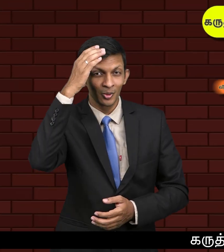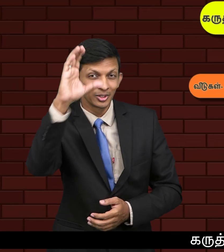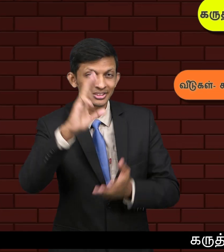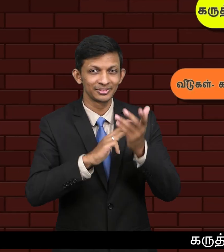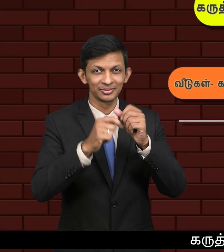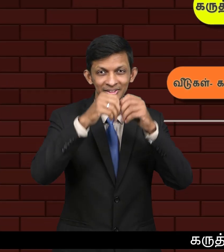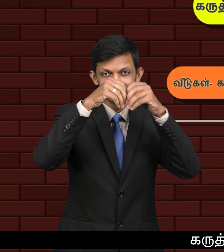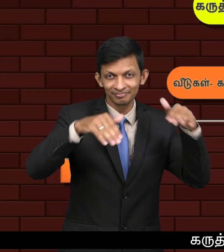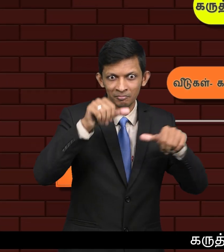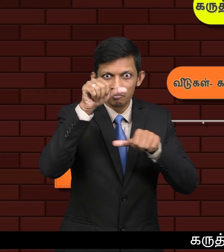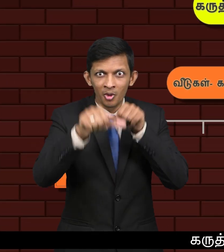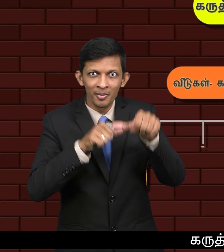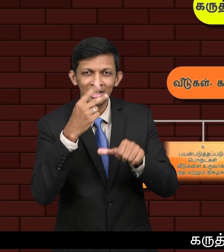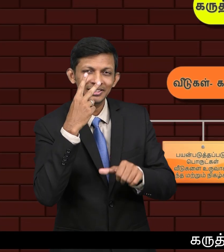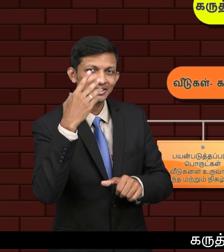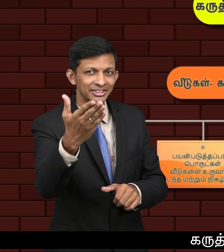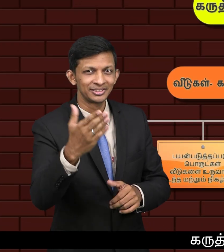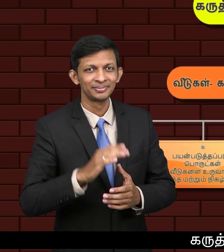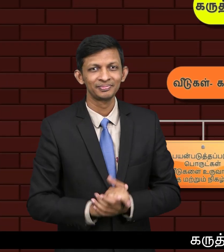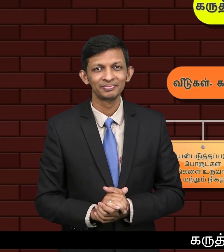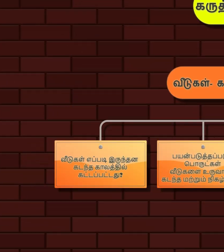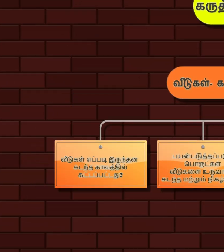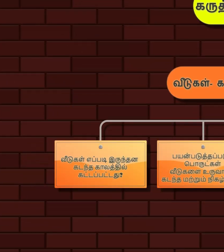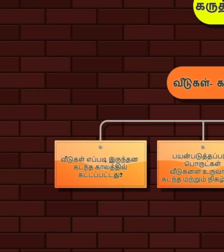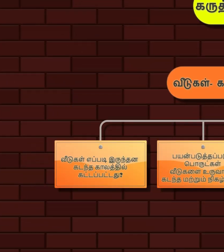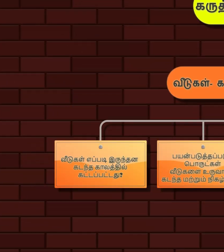இதோ கருத்து வரைபடம்.